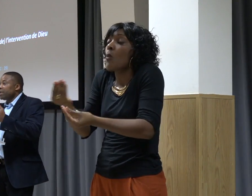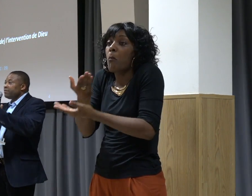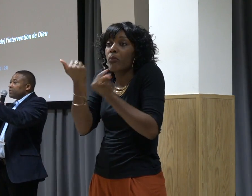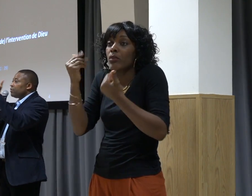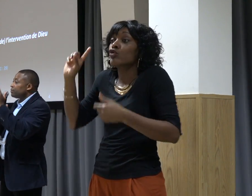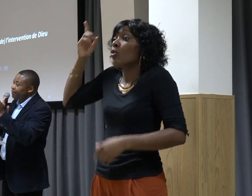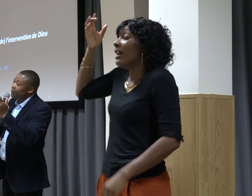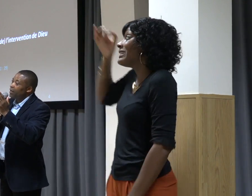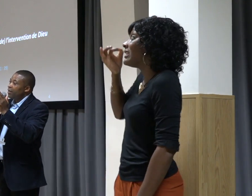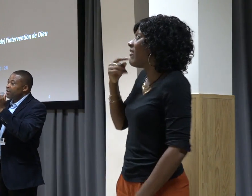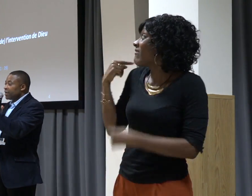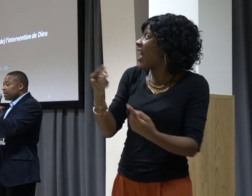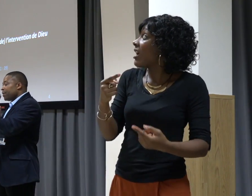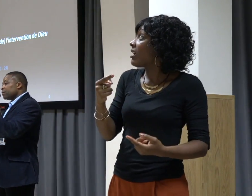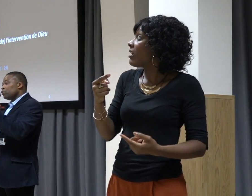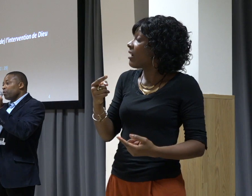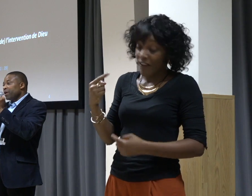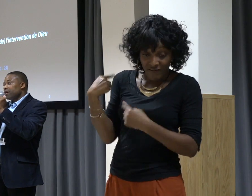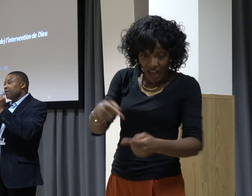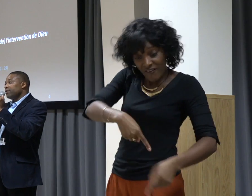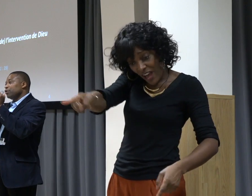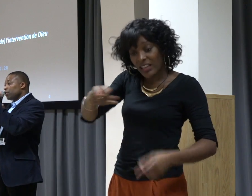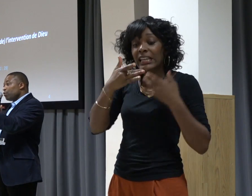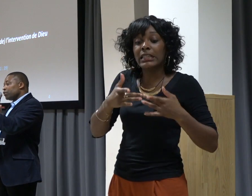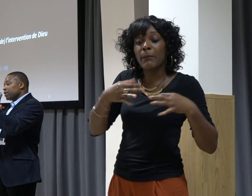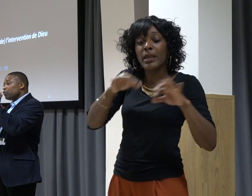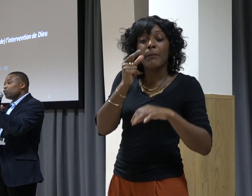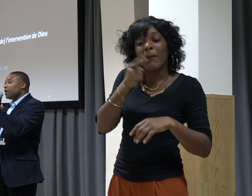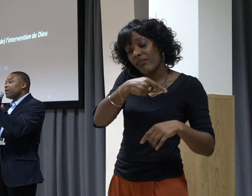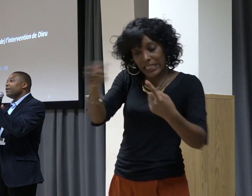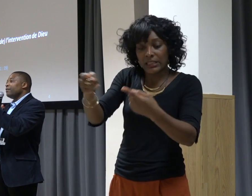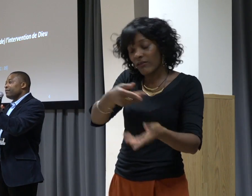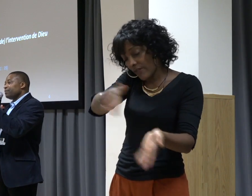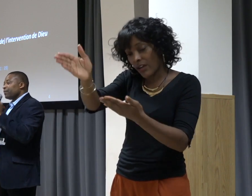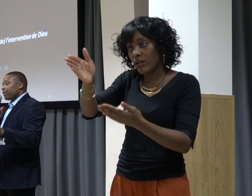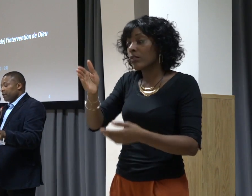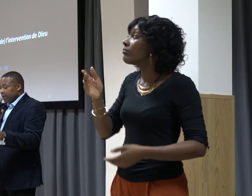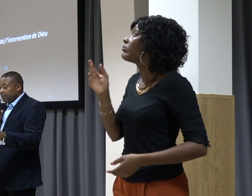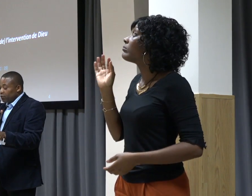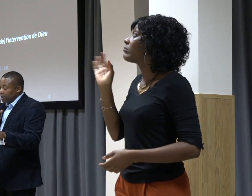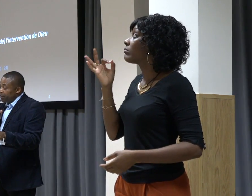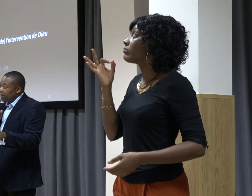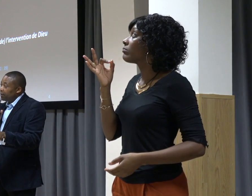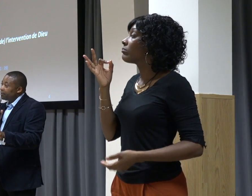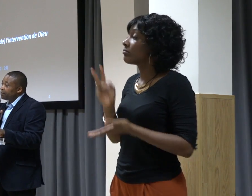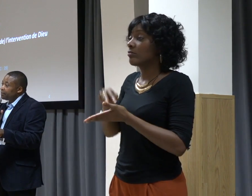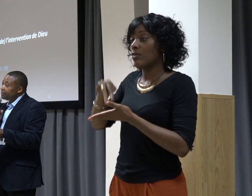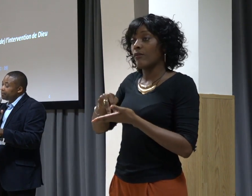Dieu lui a dit, va-t'en, quitte la patrie de ton père, j'ai un projet pour toi, Lève-toi et